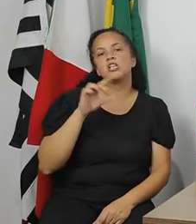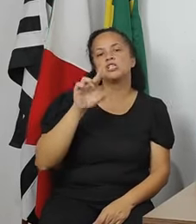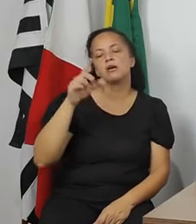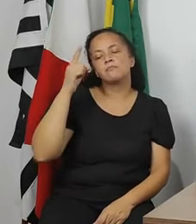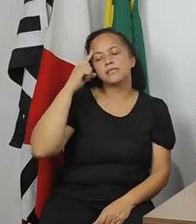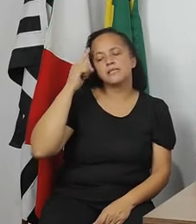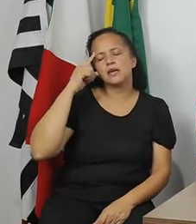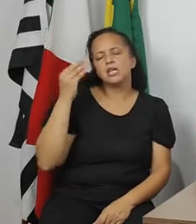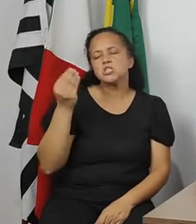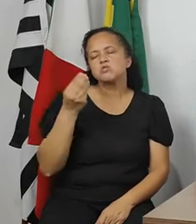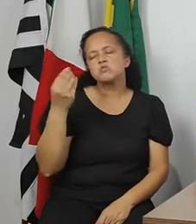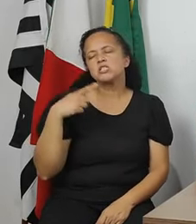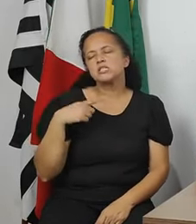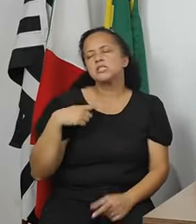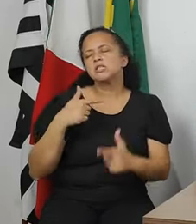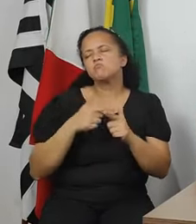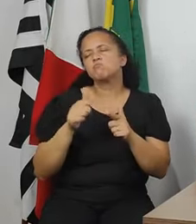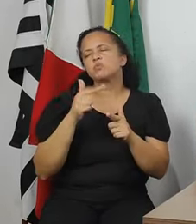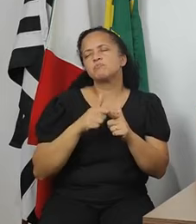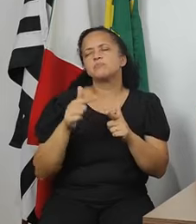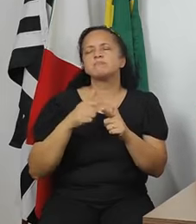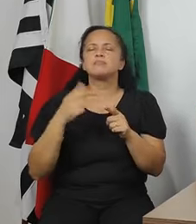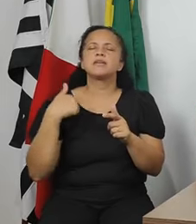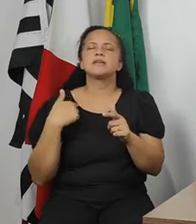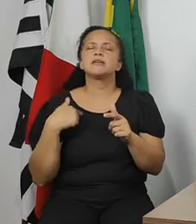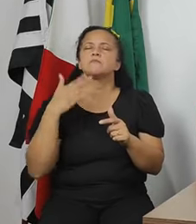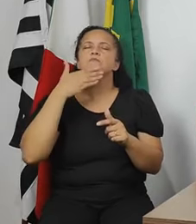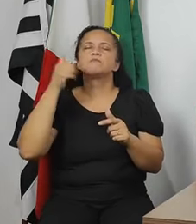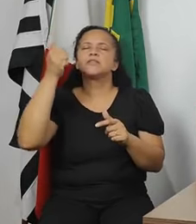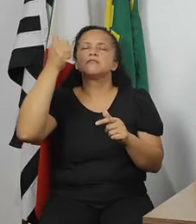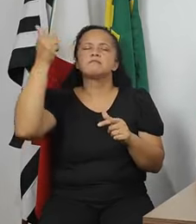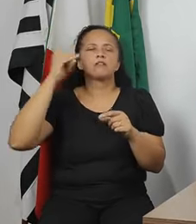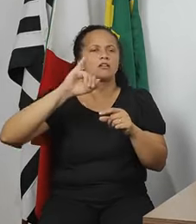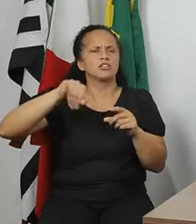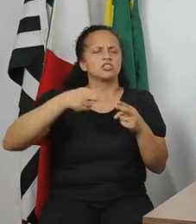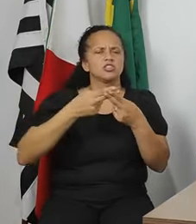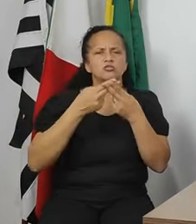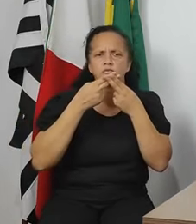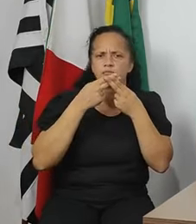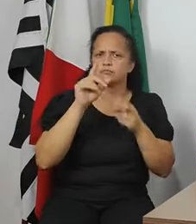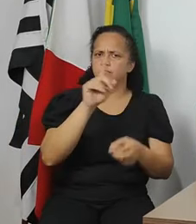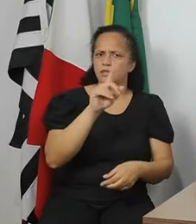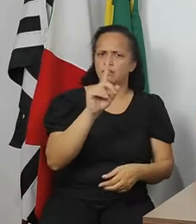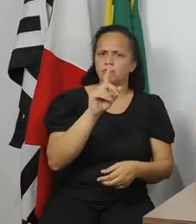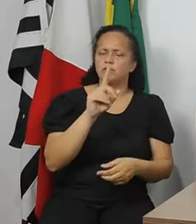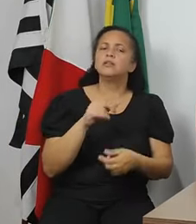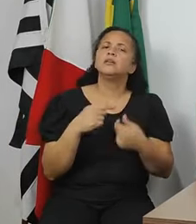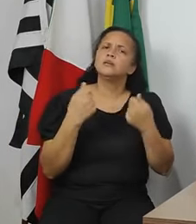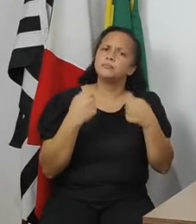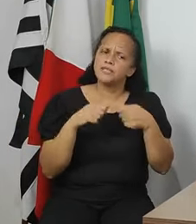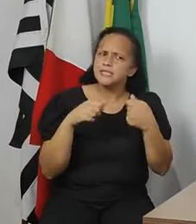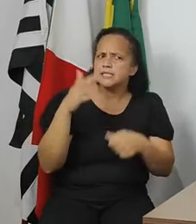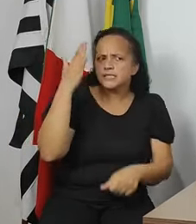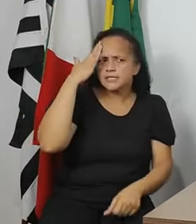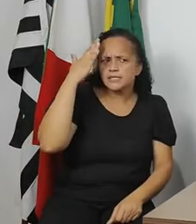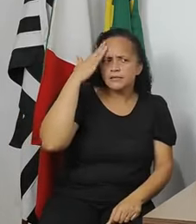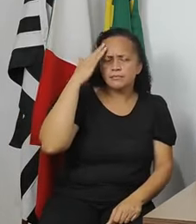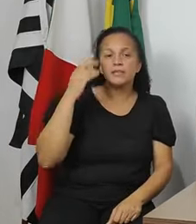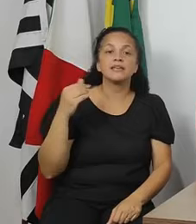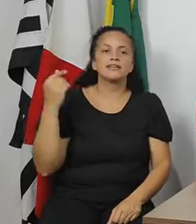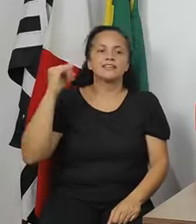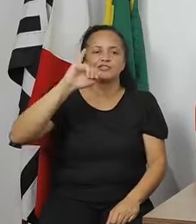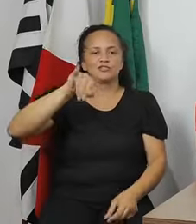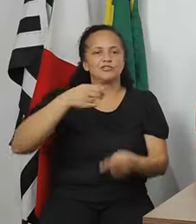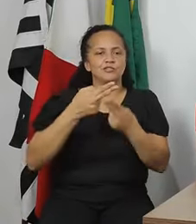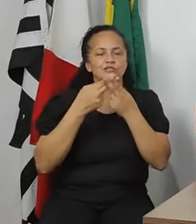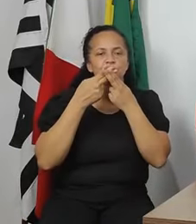a gente sente a necessidade de dormir, que é uma questão necessária, de se alimentar, que é